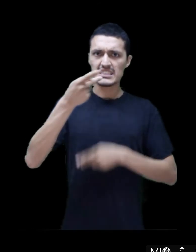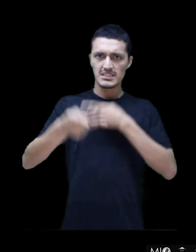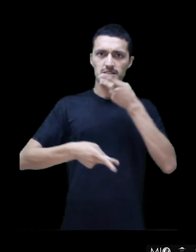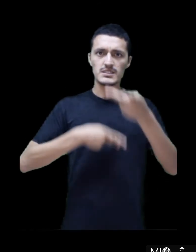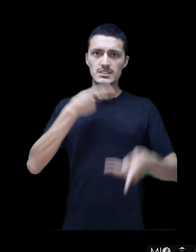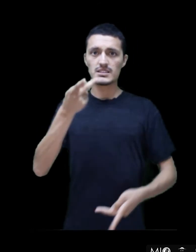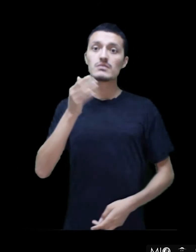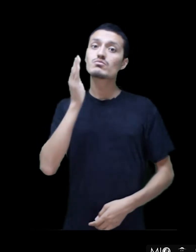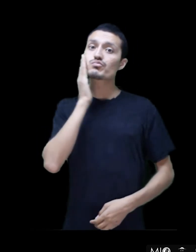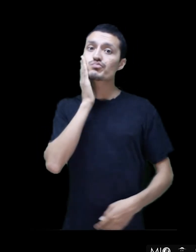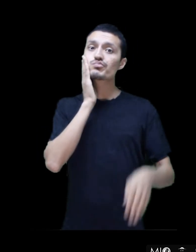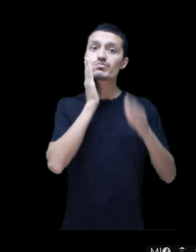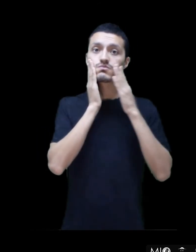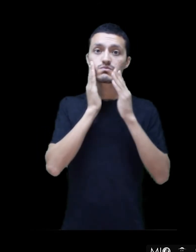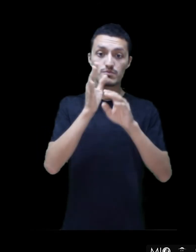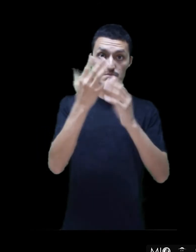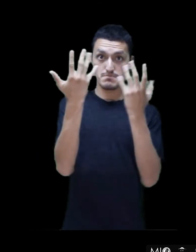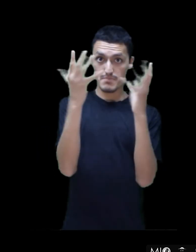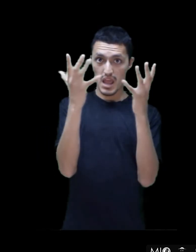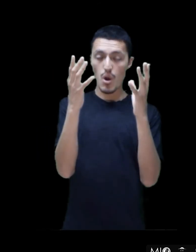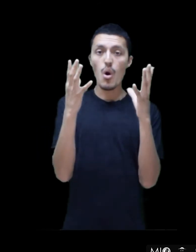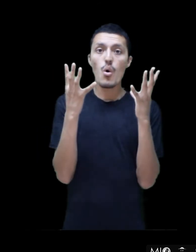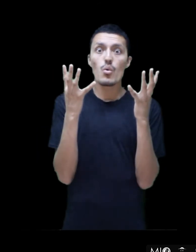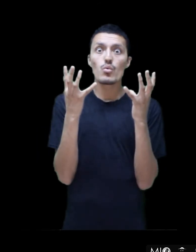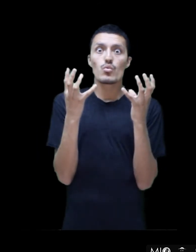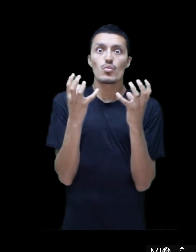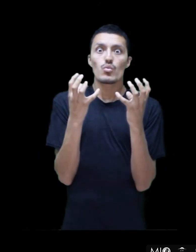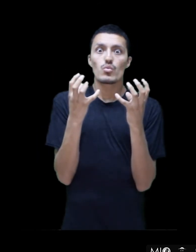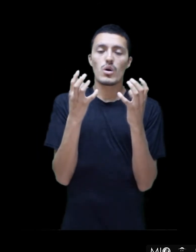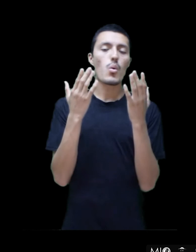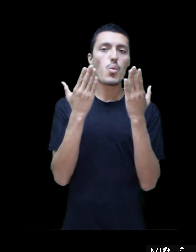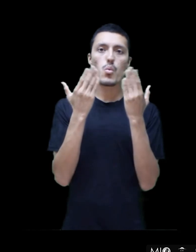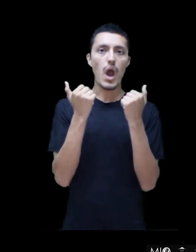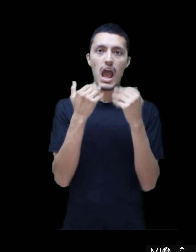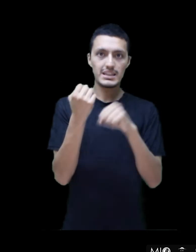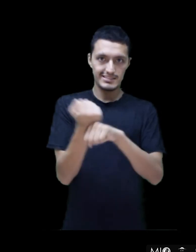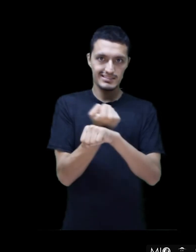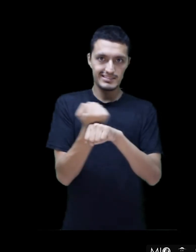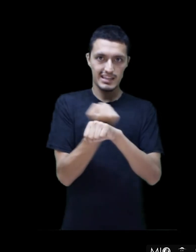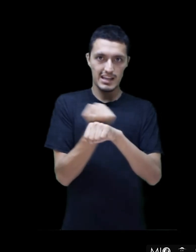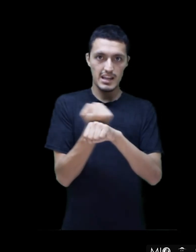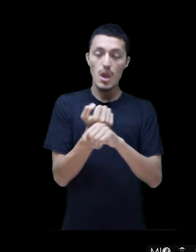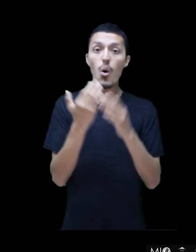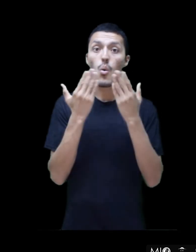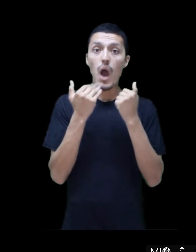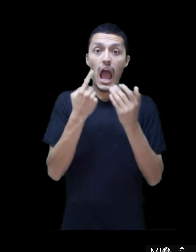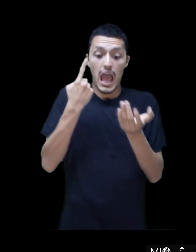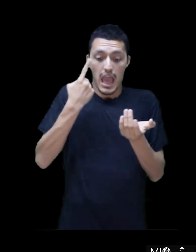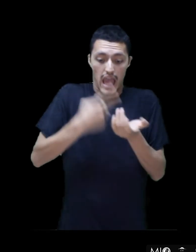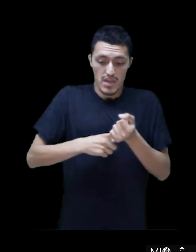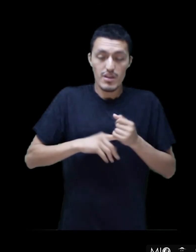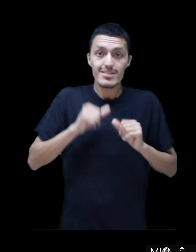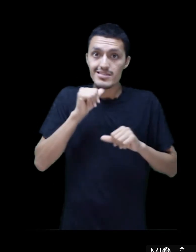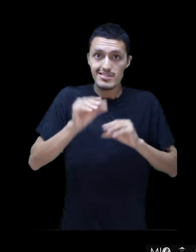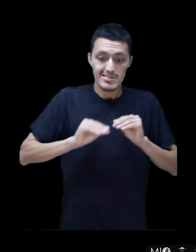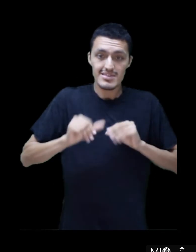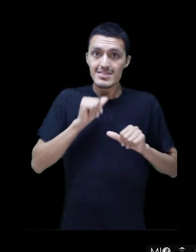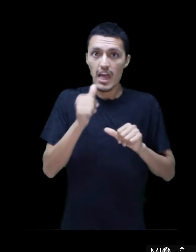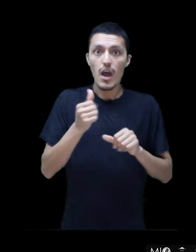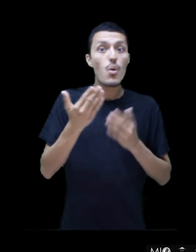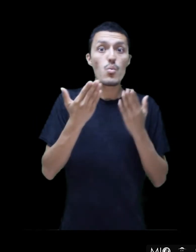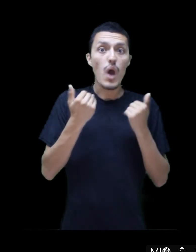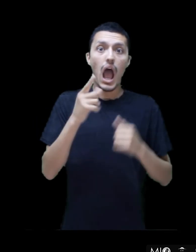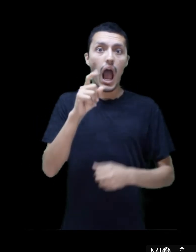Sus mejillas, pies y manos estaban secas. No tenían sangre, tampoco sustancia. No